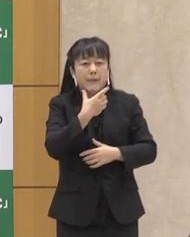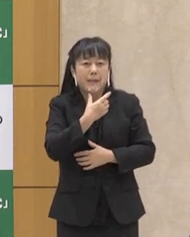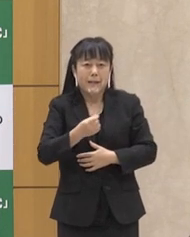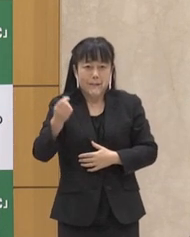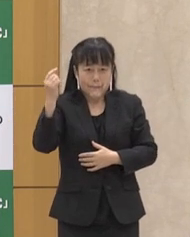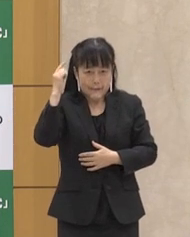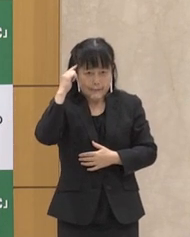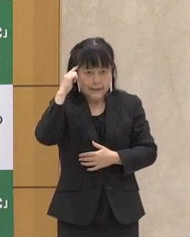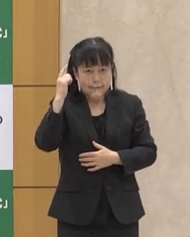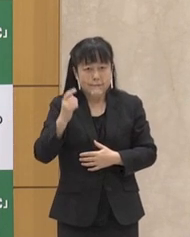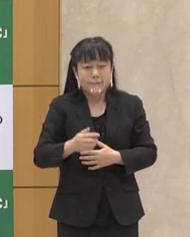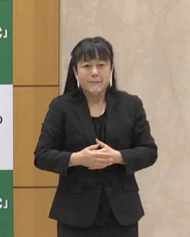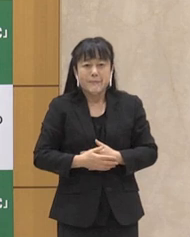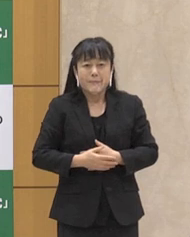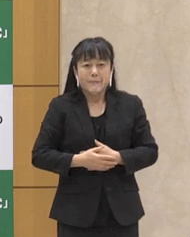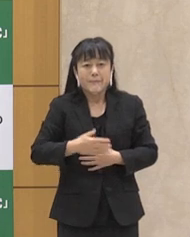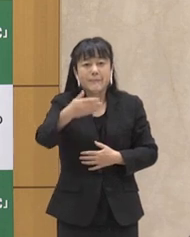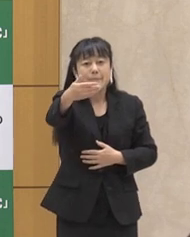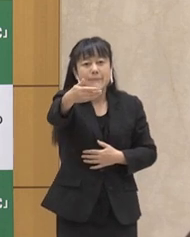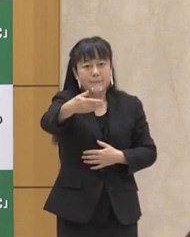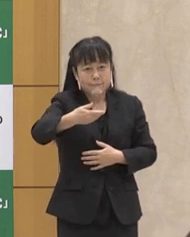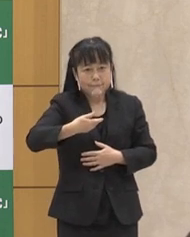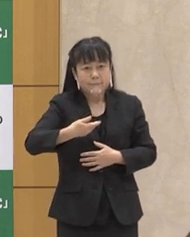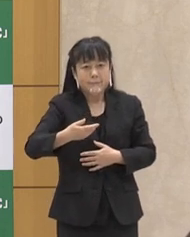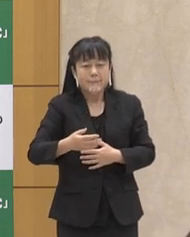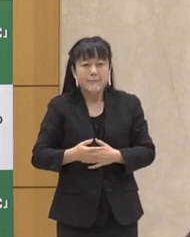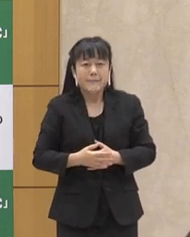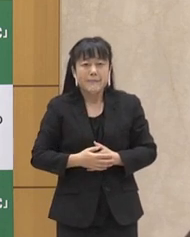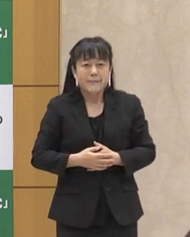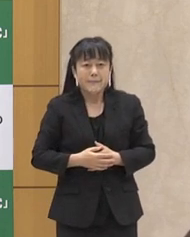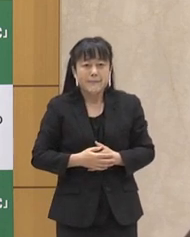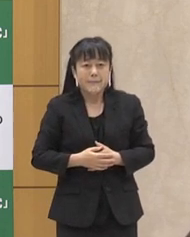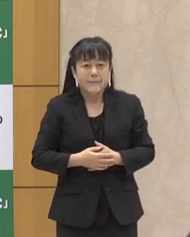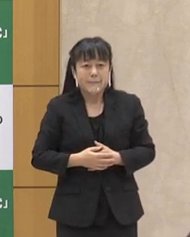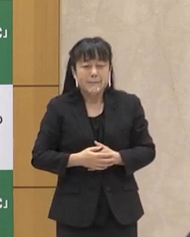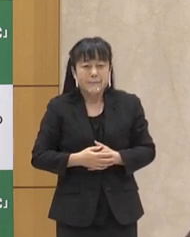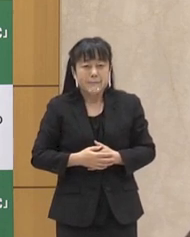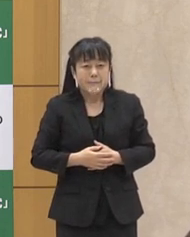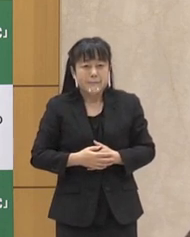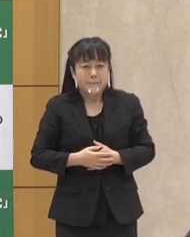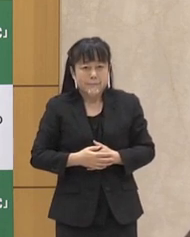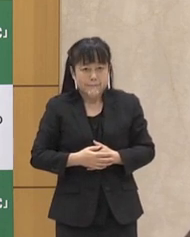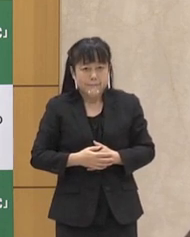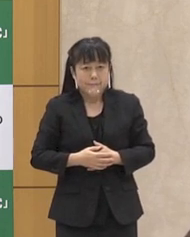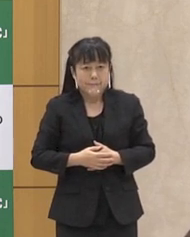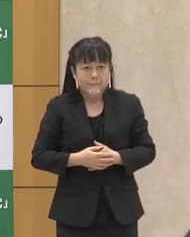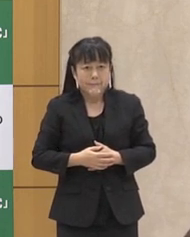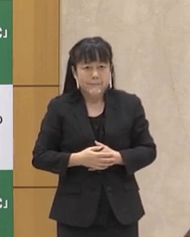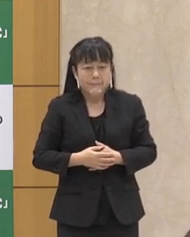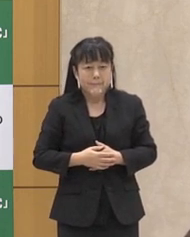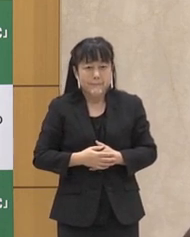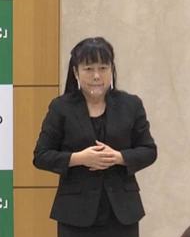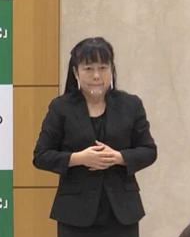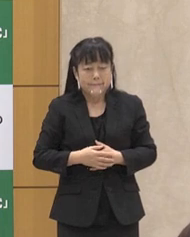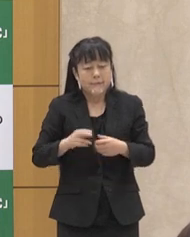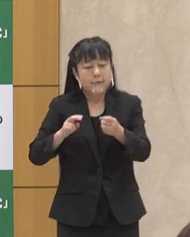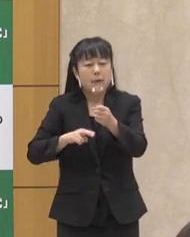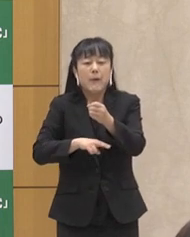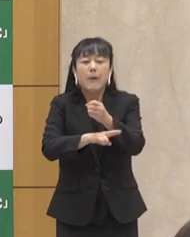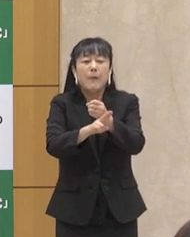わかりました。それと関連してなんですけれども、このコロナの差別